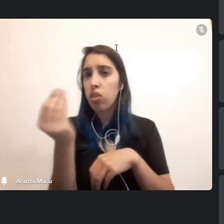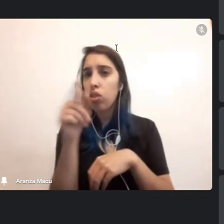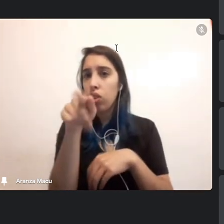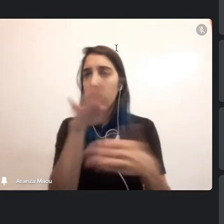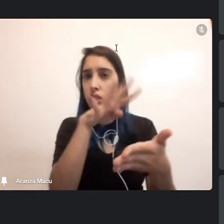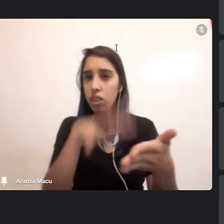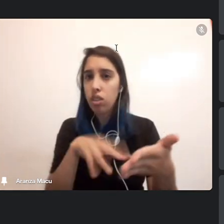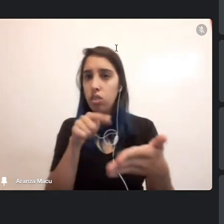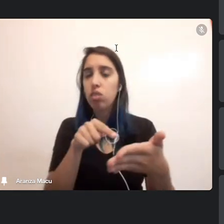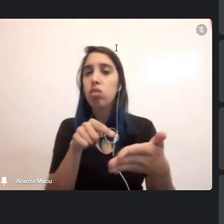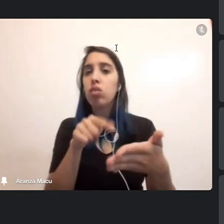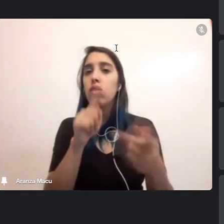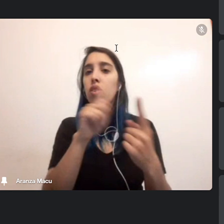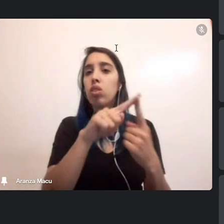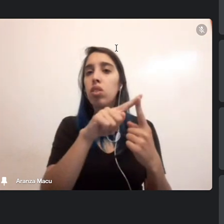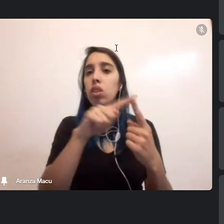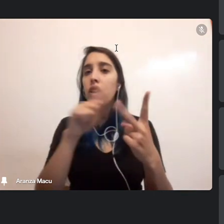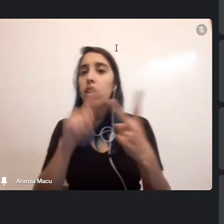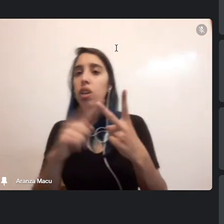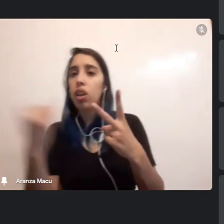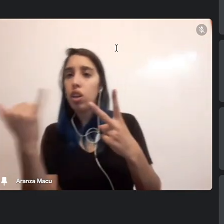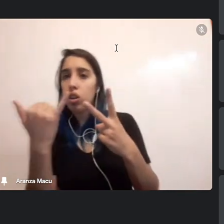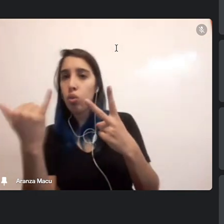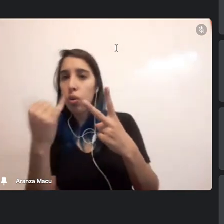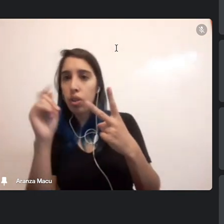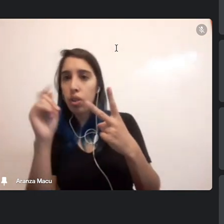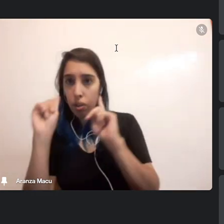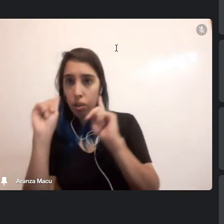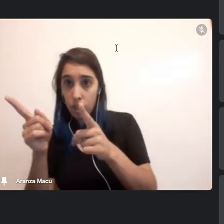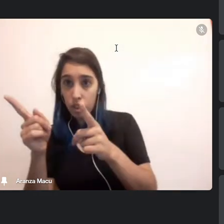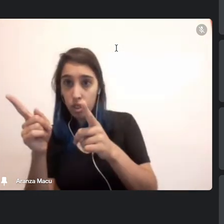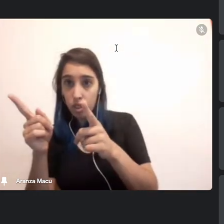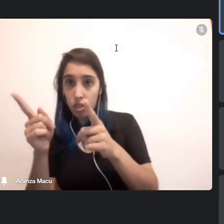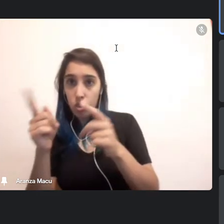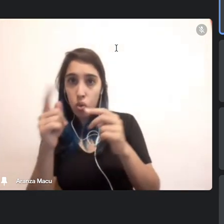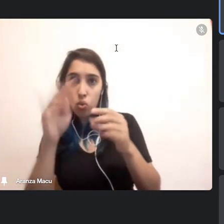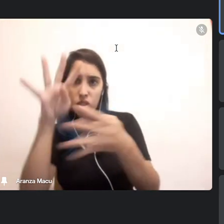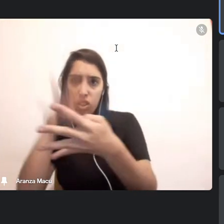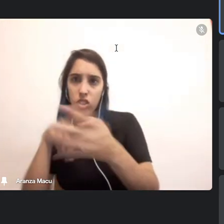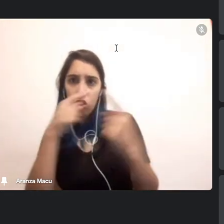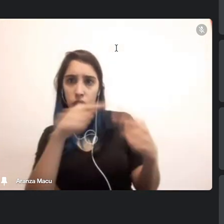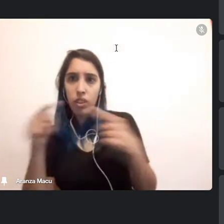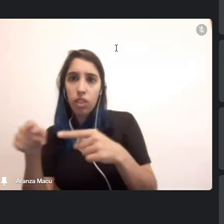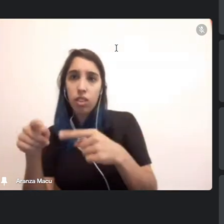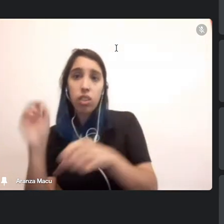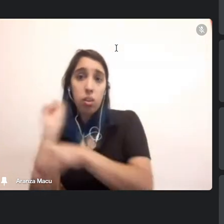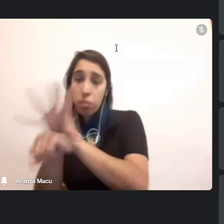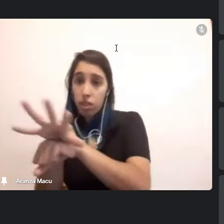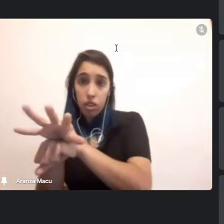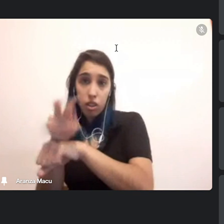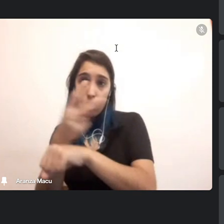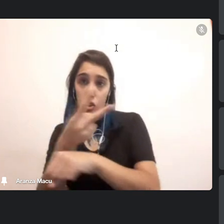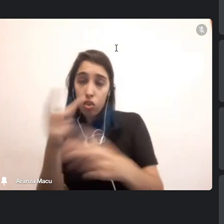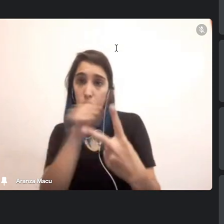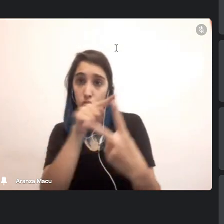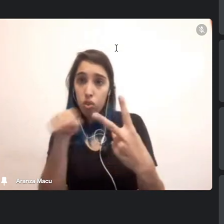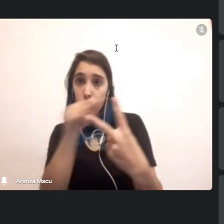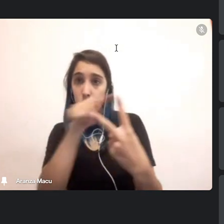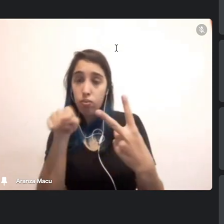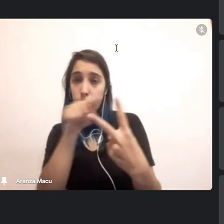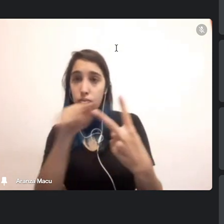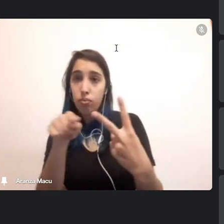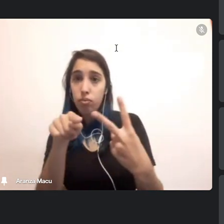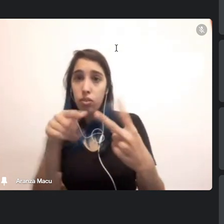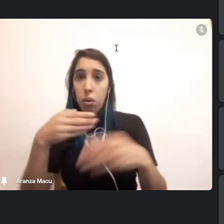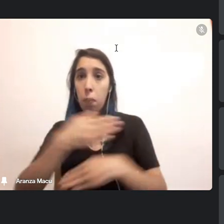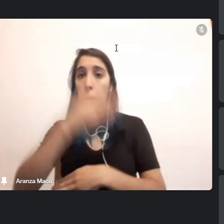del jueves. El jueves también vamos a trabajar con otra. Sí, profe, la tengo. Y están en PEDCO, las puse las tres juntas, 5,